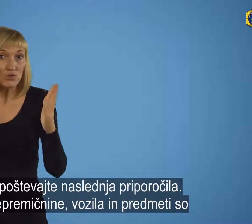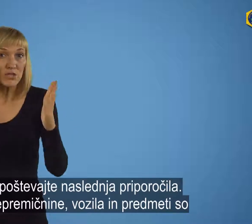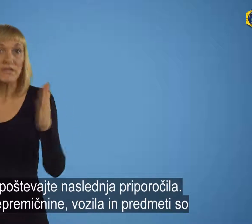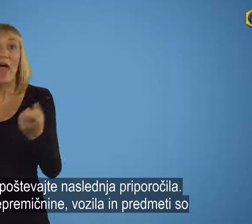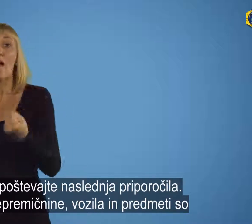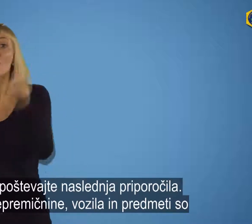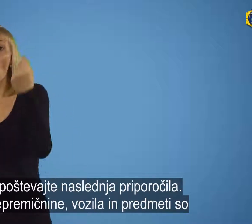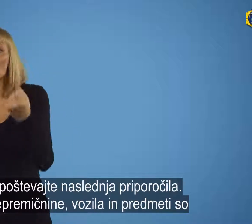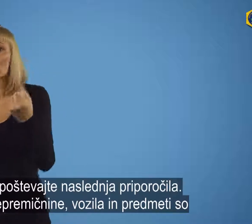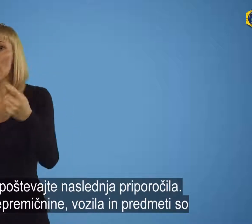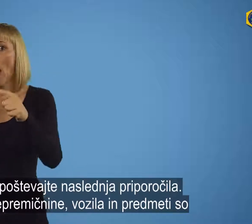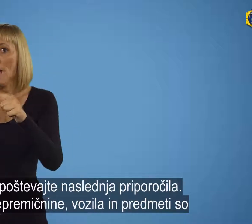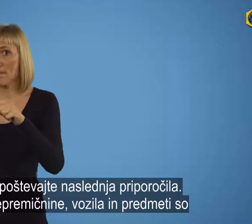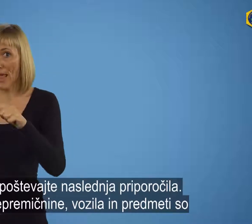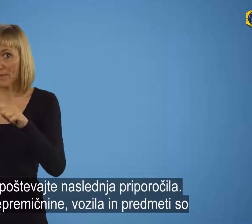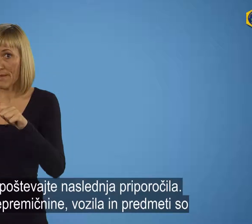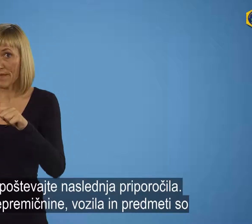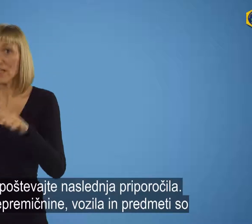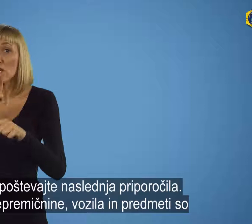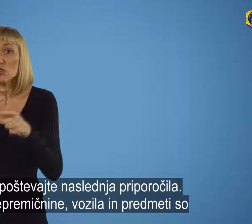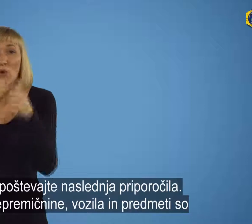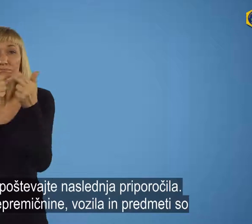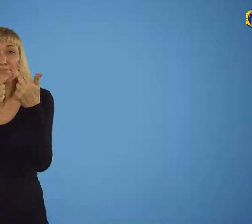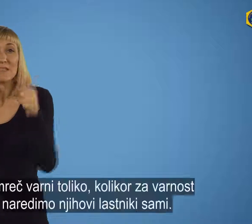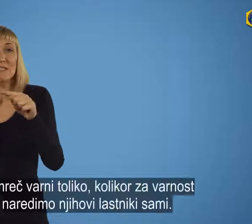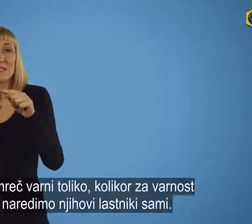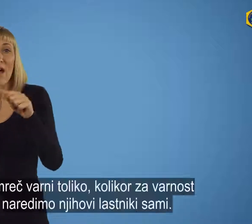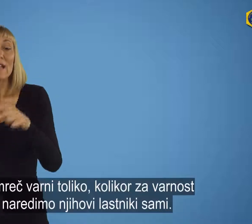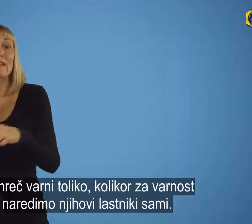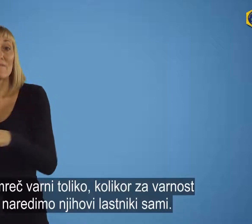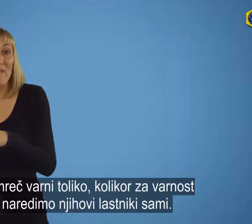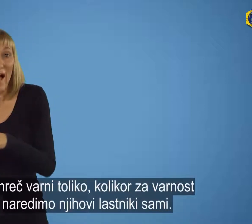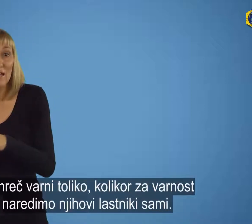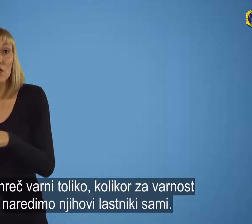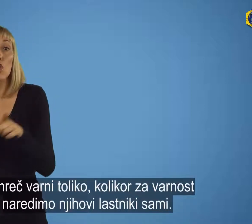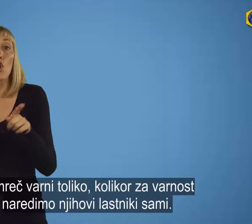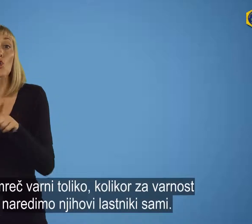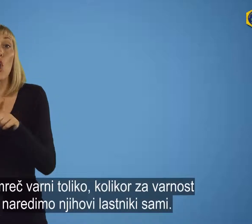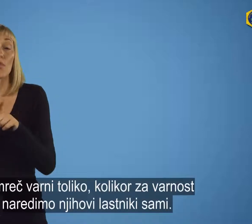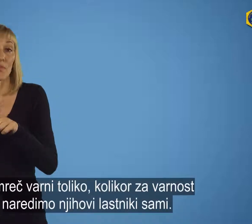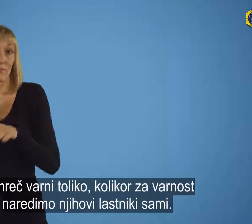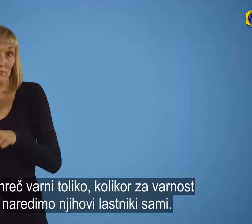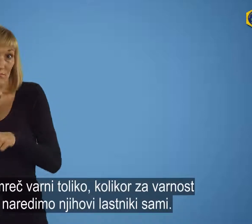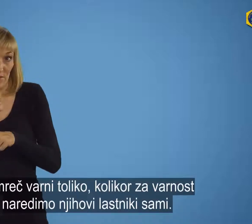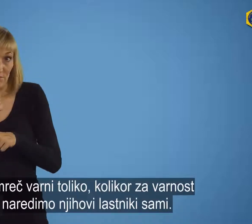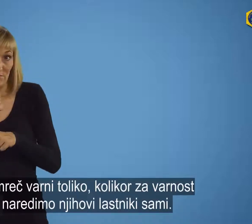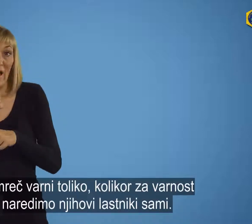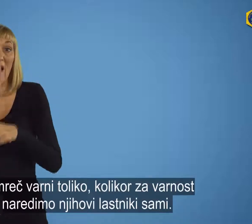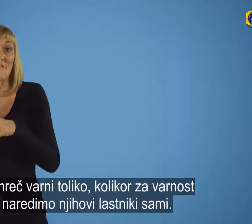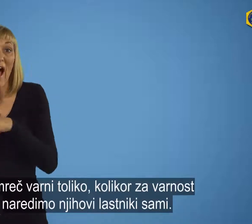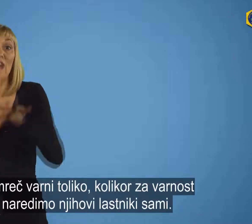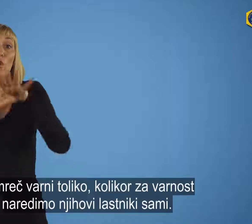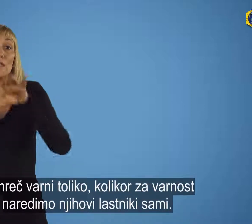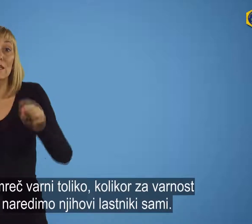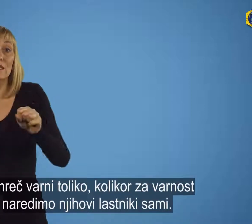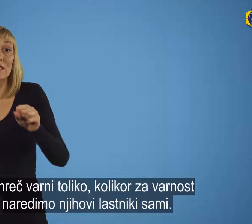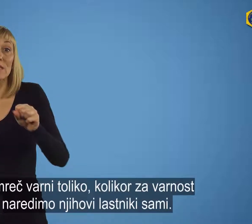Nepremičnine, vozila in predmeti so namreč varni toliko, kolikor za varnost naredimo njihovi lastniki